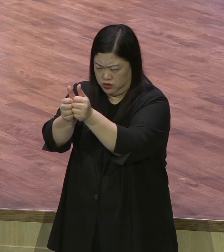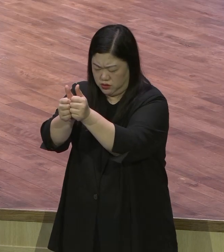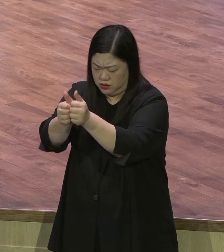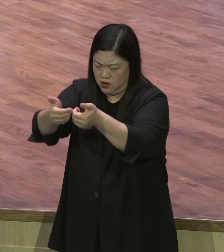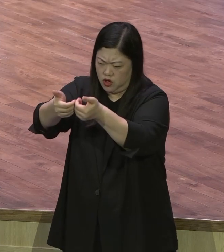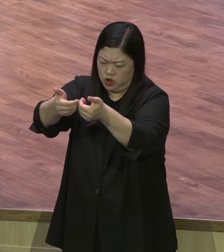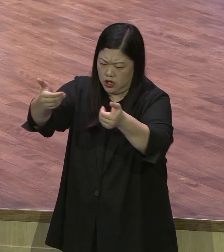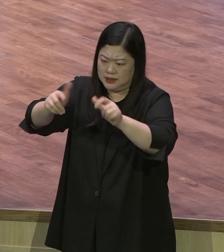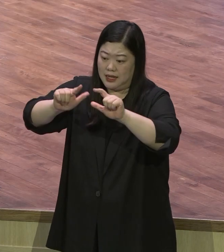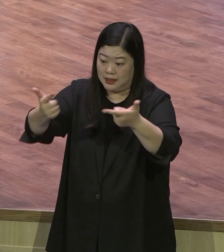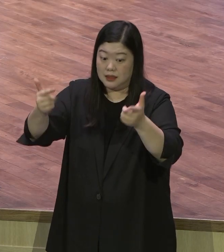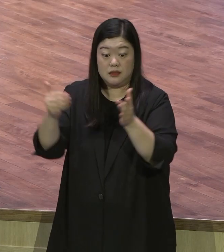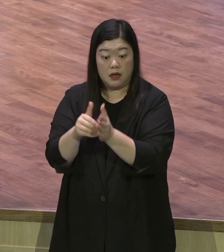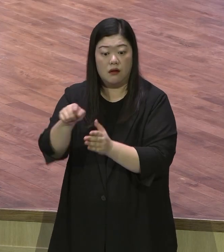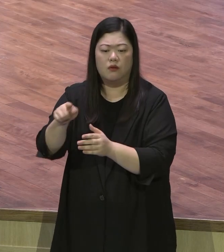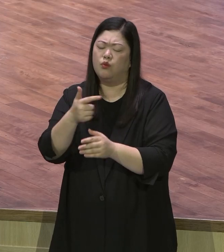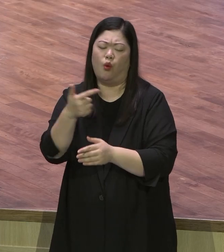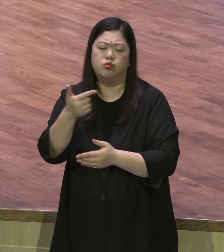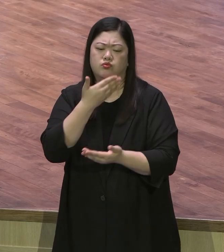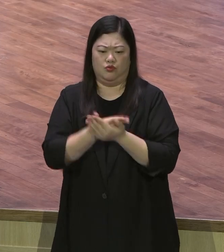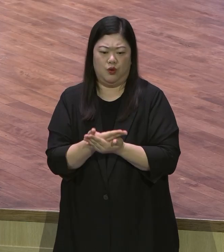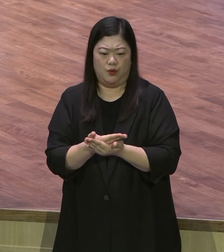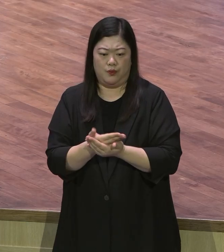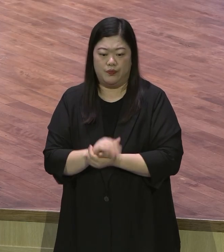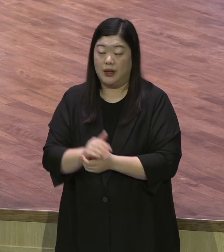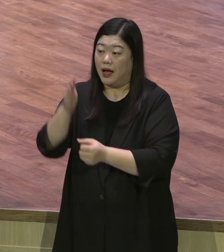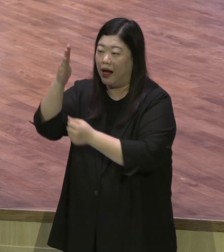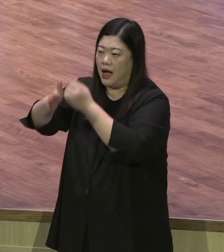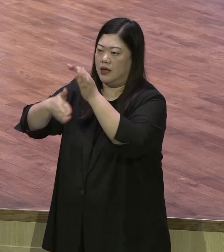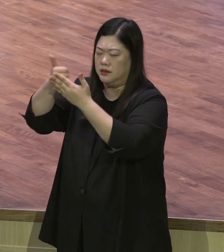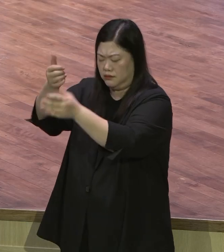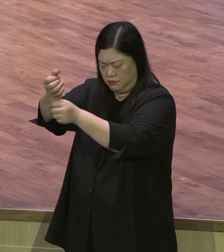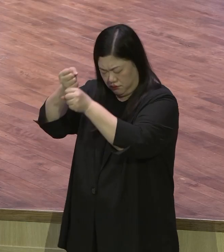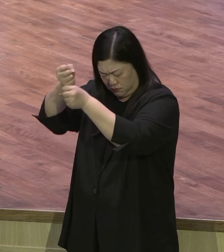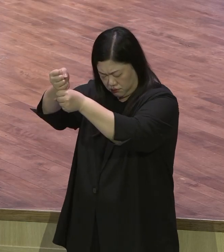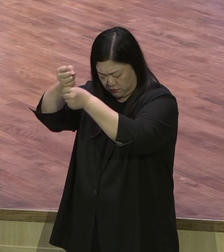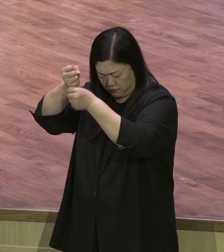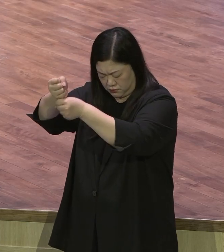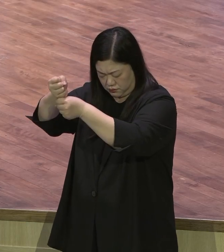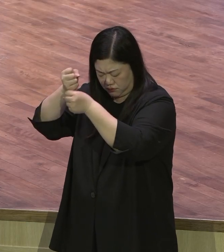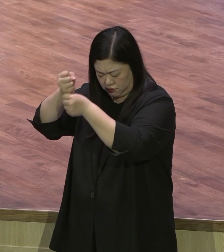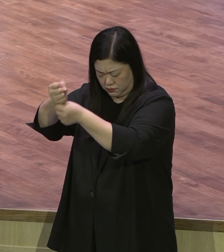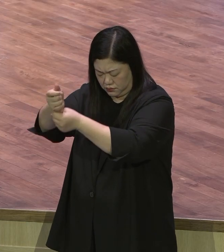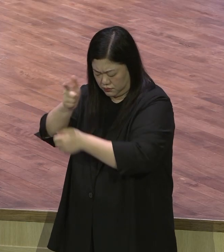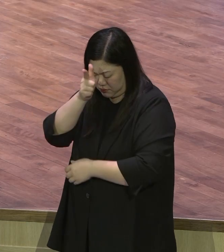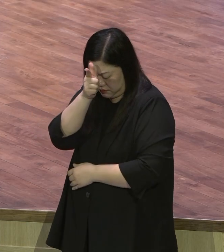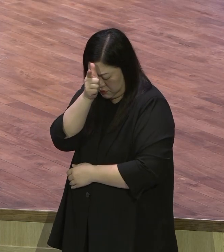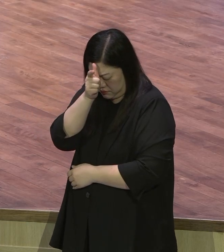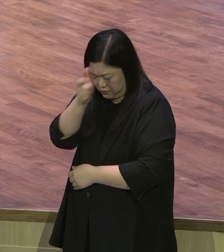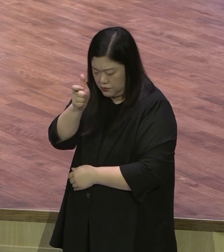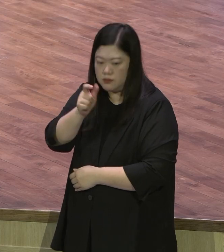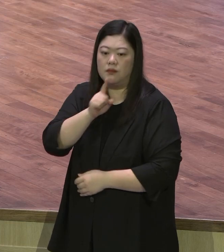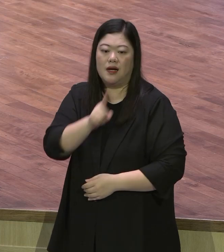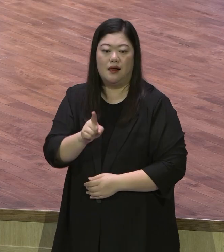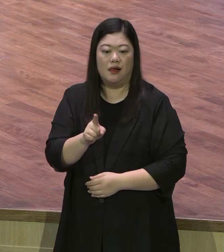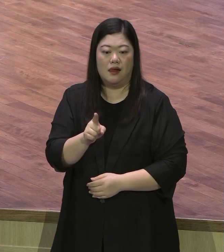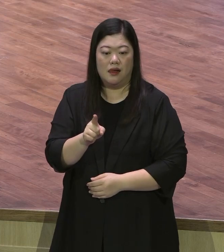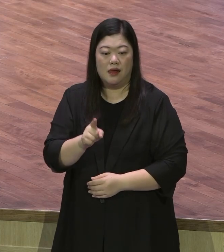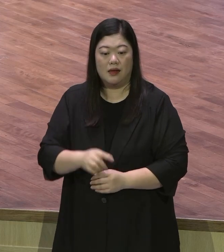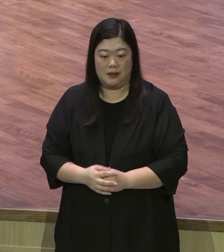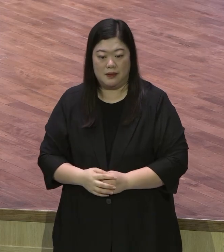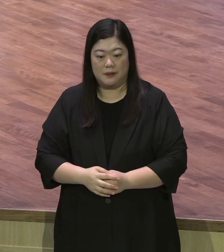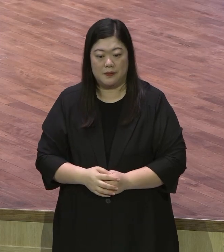의지가 담겨져 있어요. 하나님과 24시 소통하며 자신의 믿음을 지켰다라는 거예요.